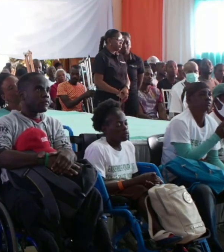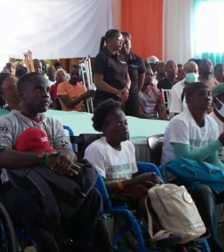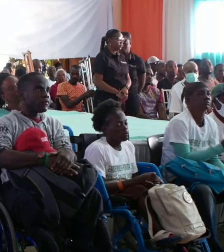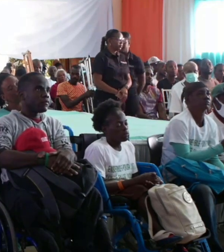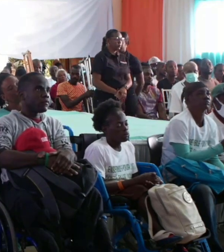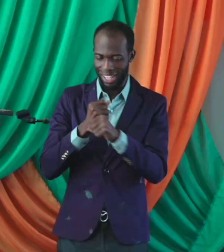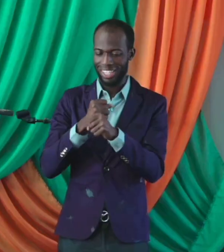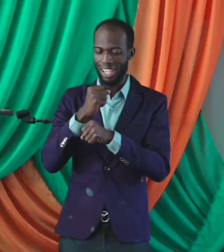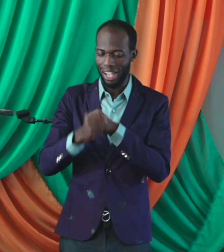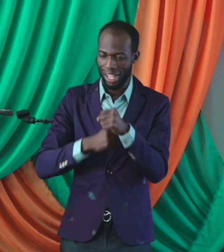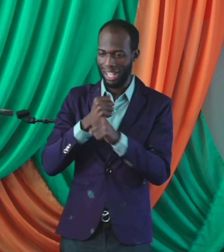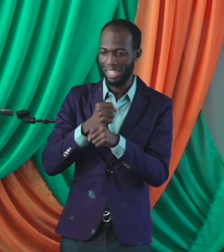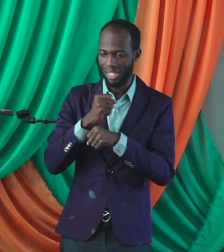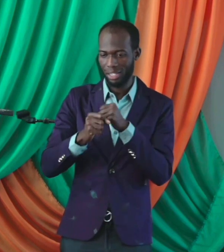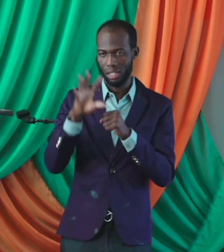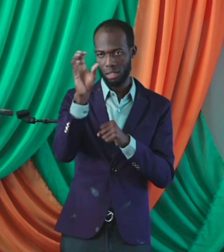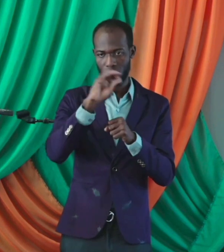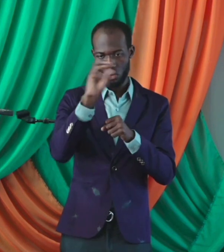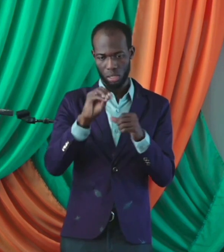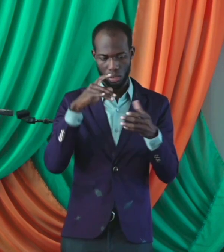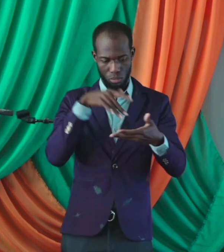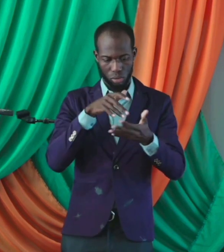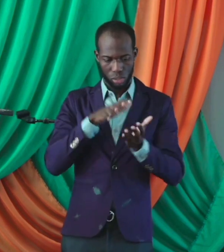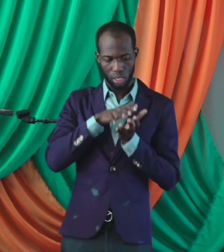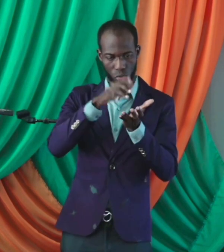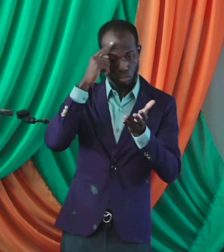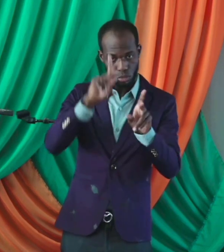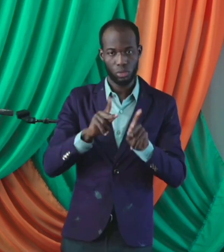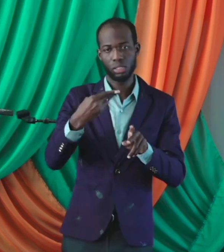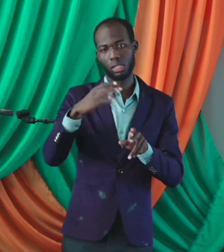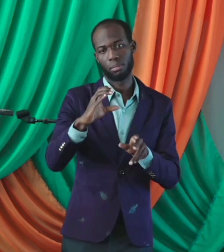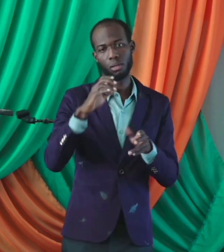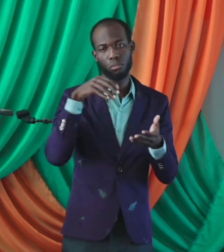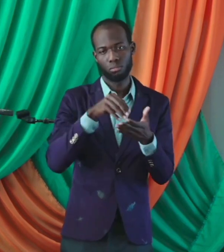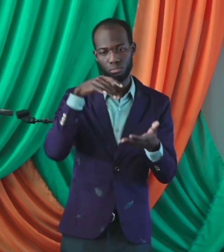chaque année, nous avons un quota de bouches d'études pour handicapé.